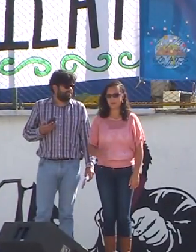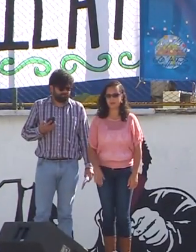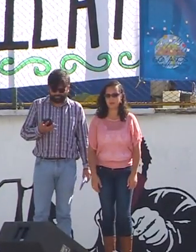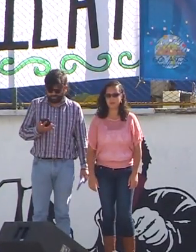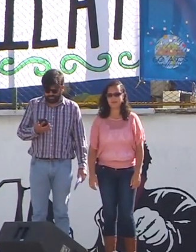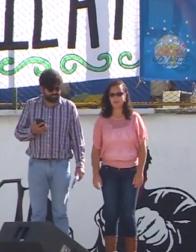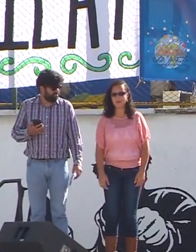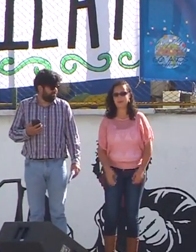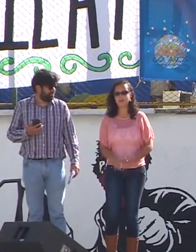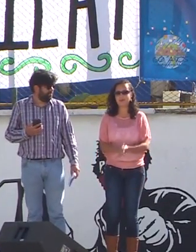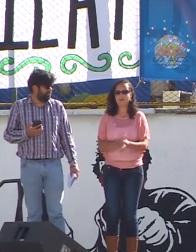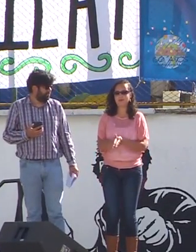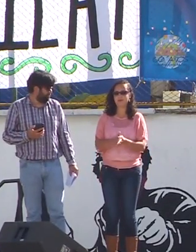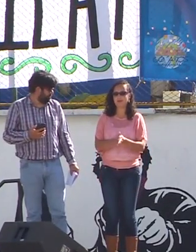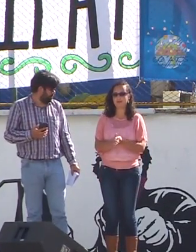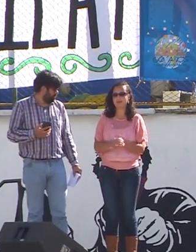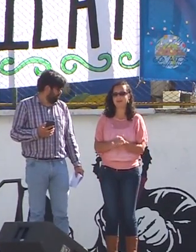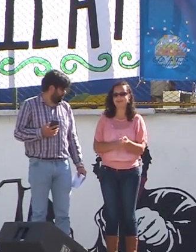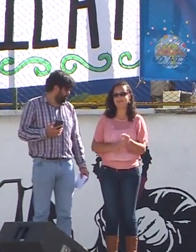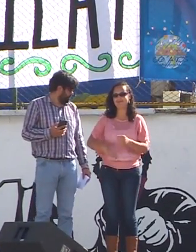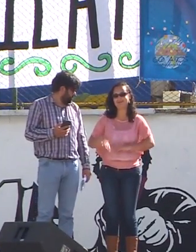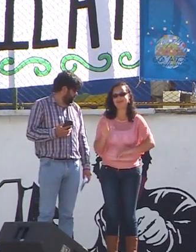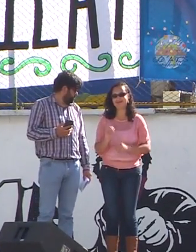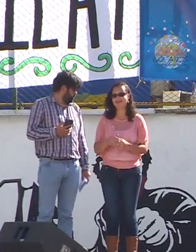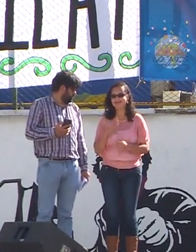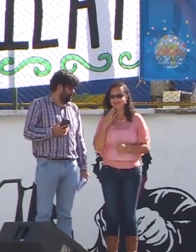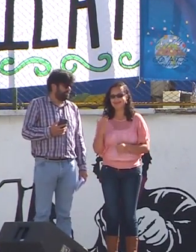compañeras y compañeros estudiantes.